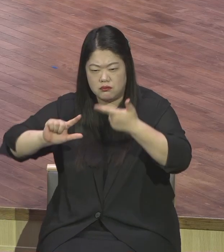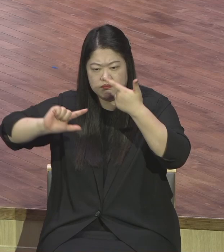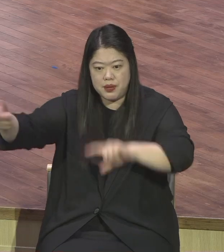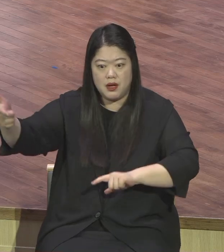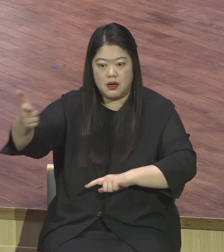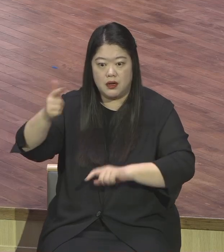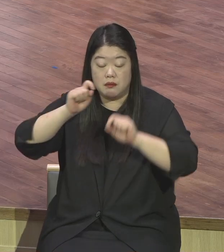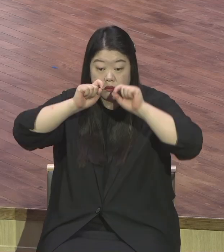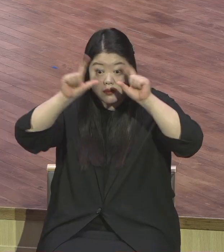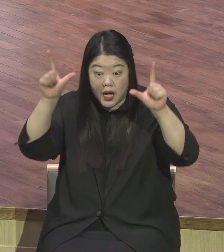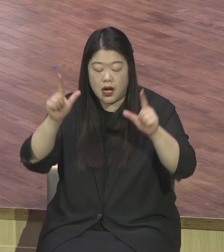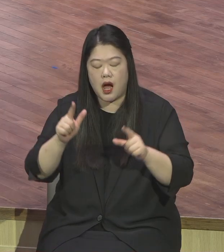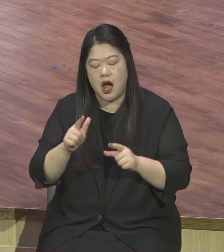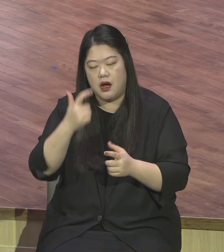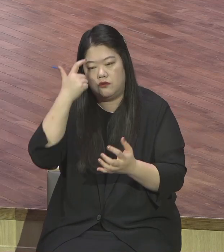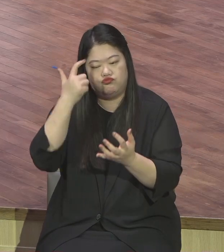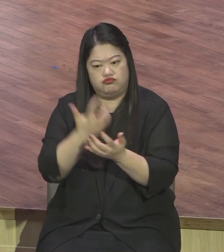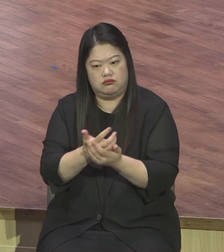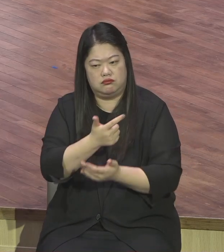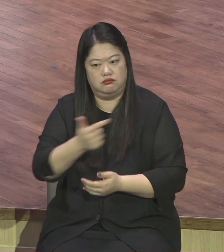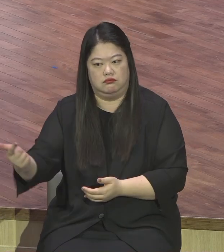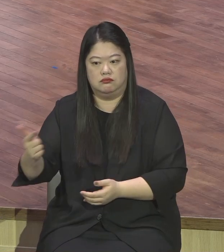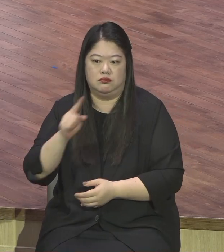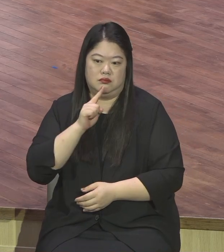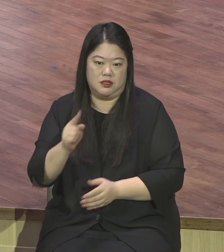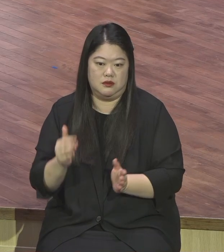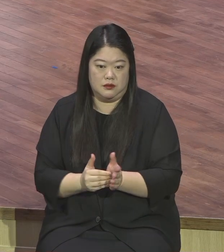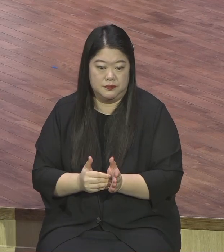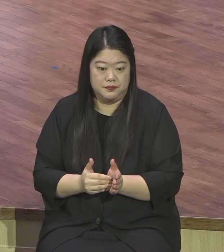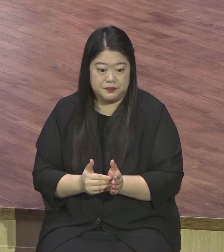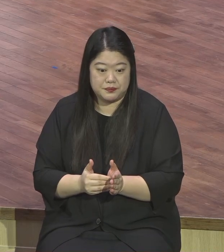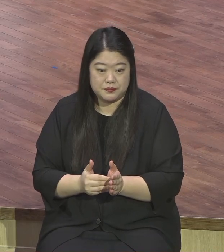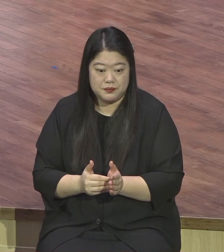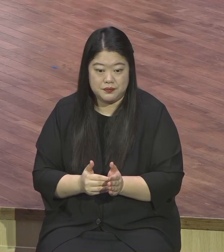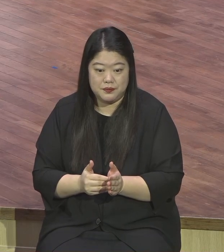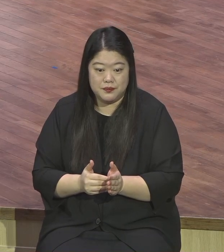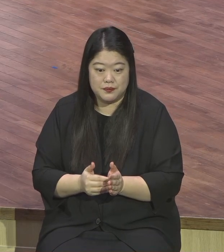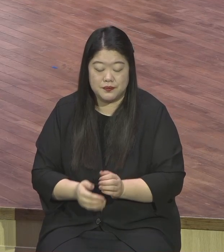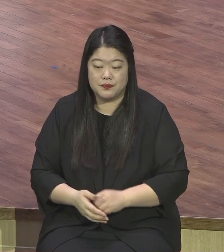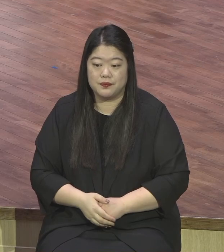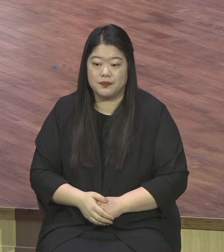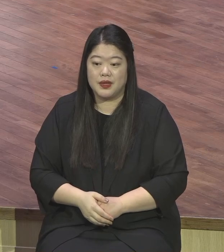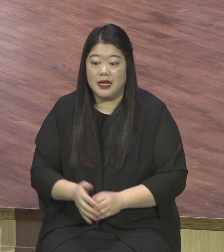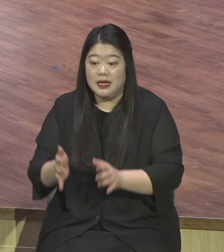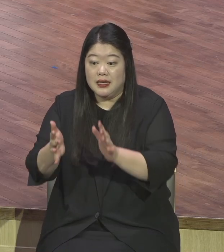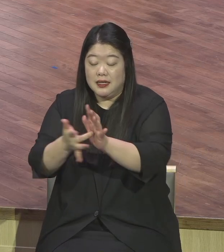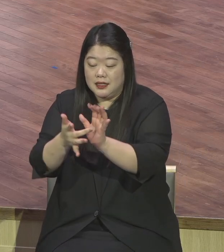오늘 본문은 예수 그리스도의 유일성의 복음으로 인해서